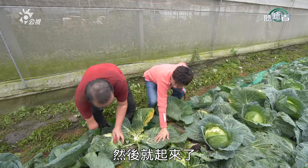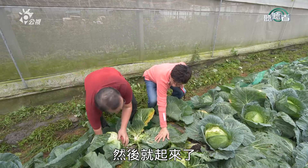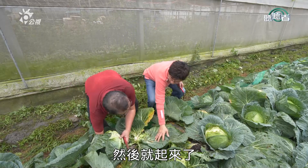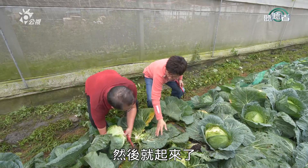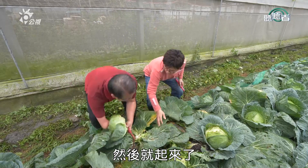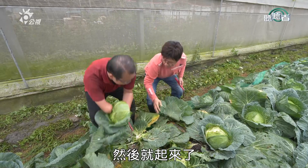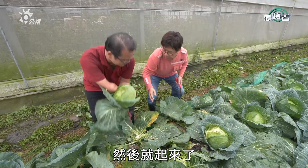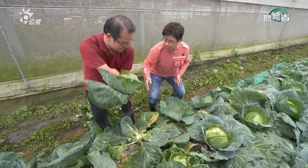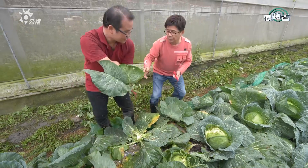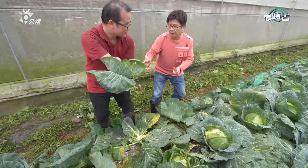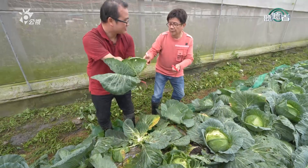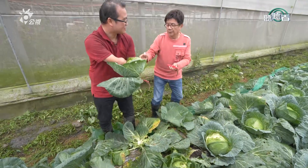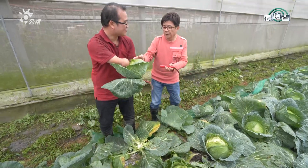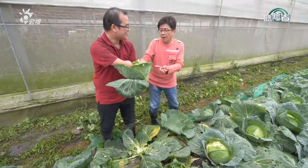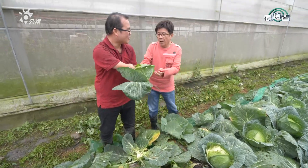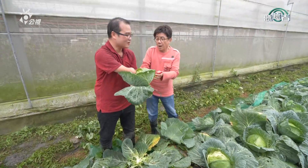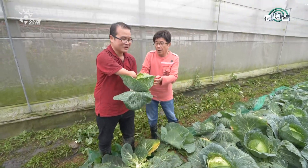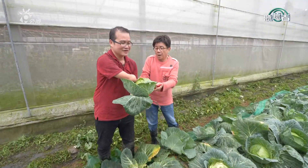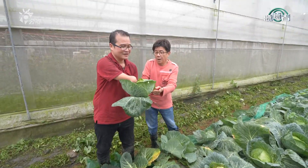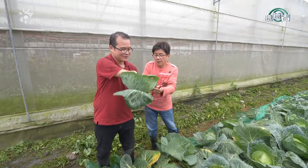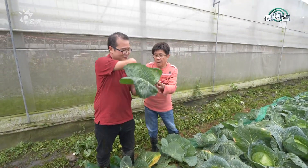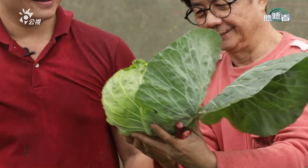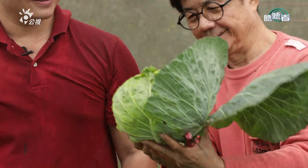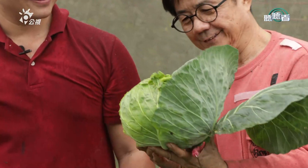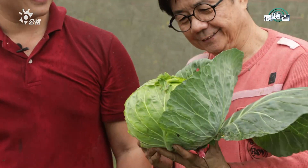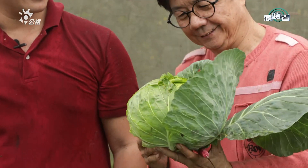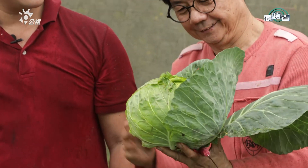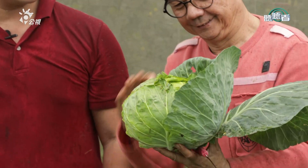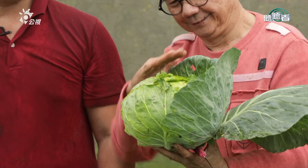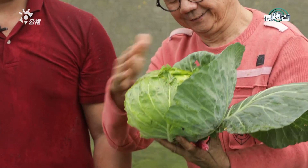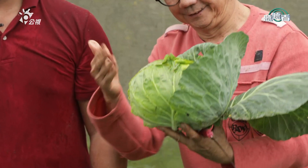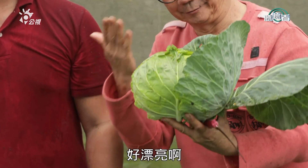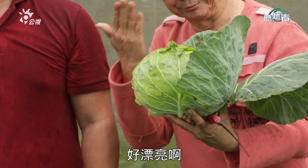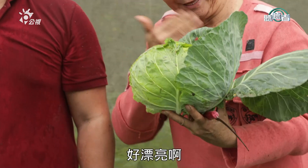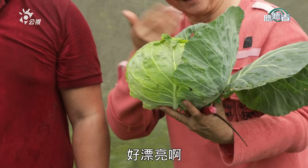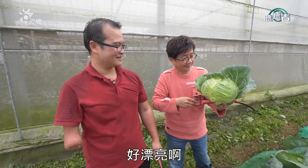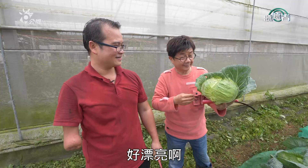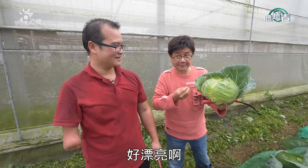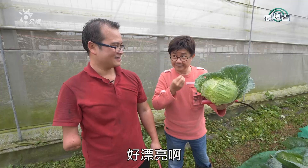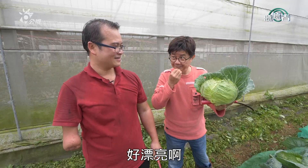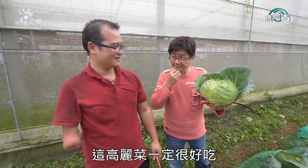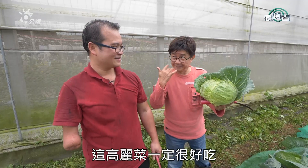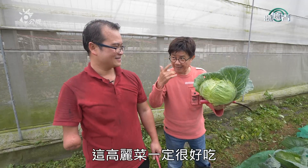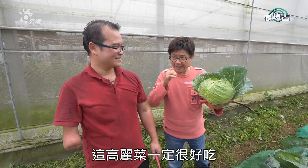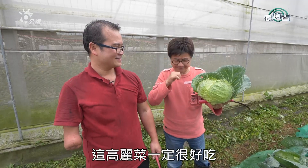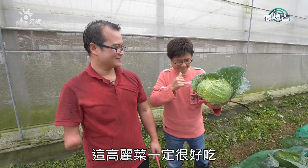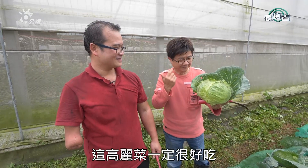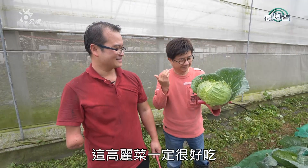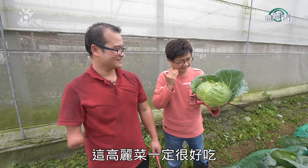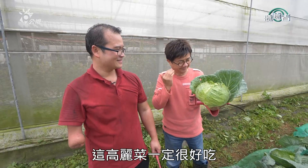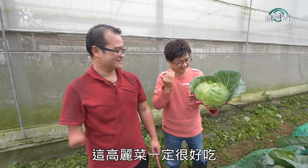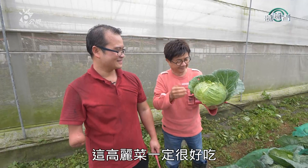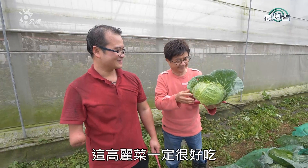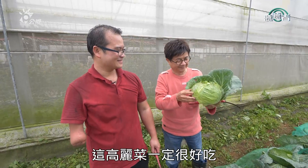来了。 哇，哎，好漂亮啊，这高丽菜一定很好吃。